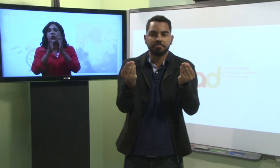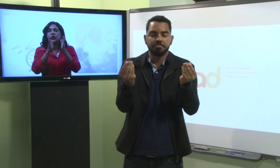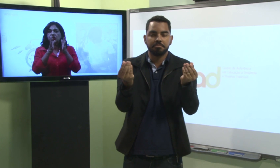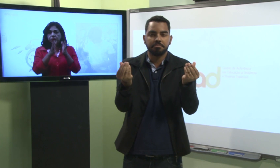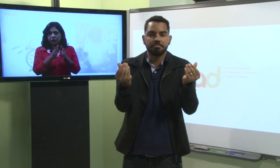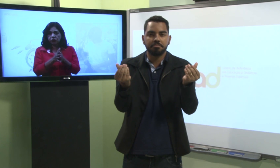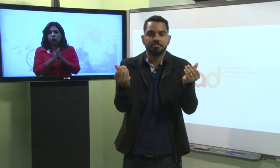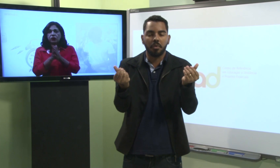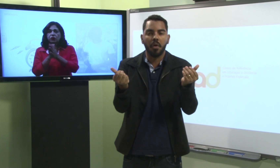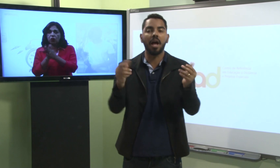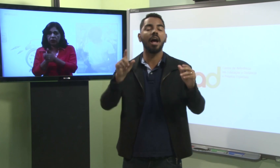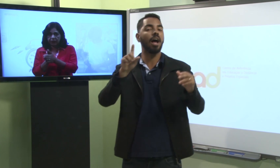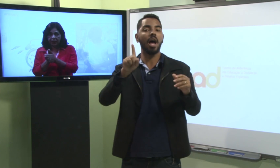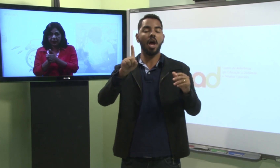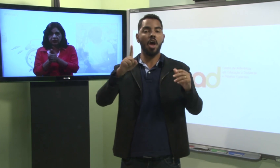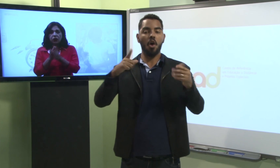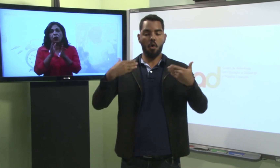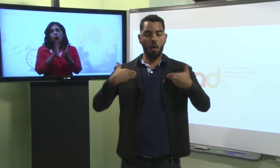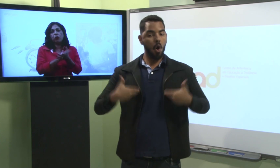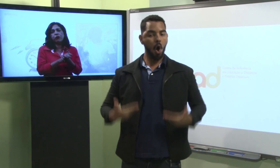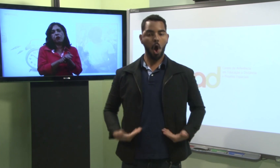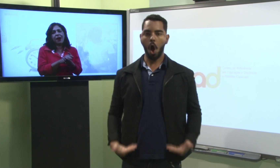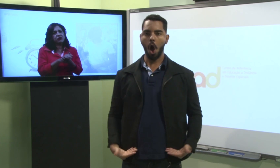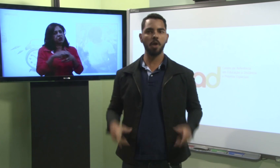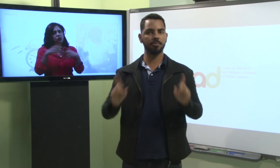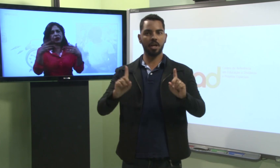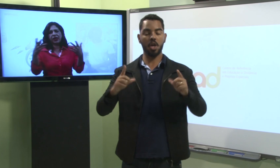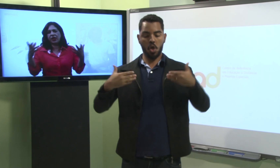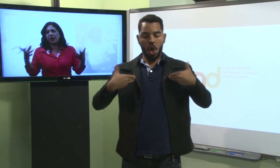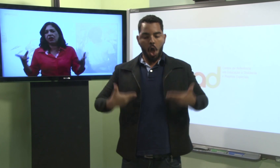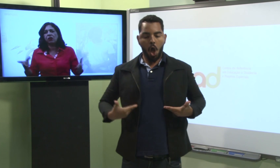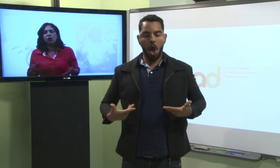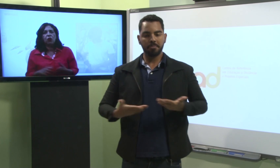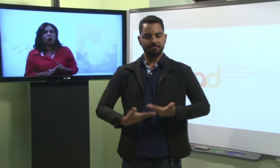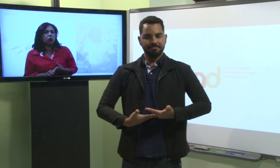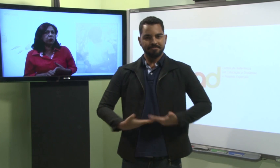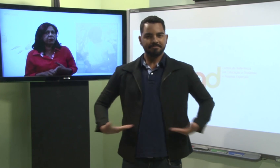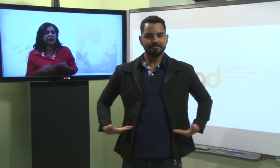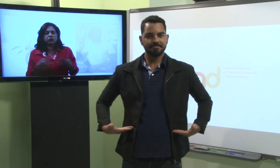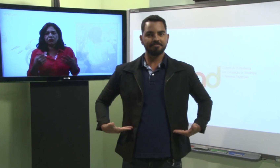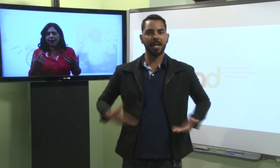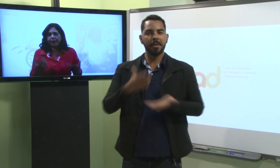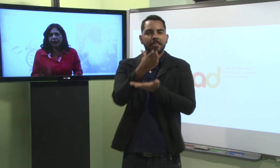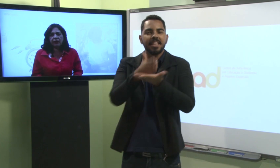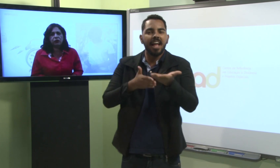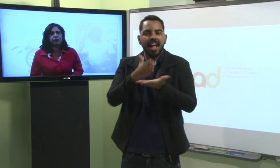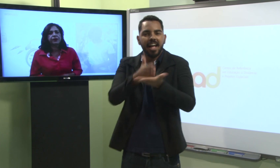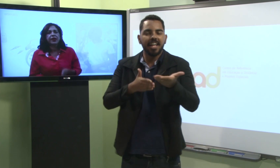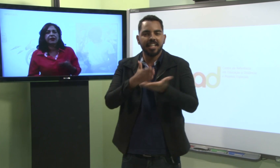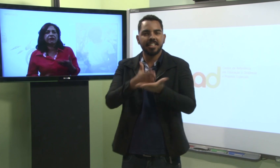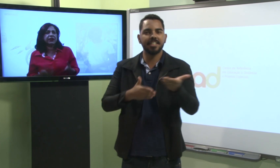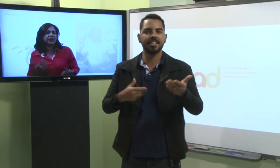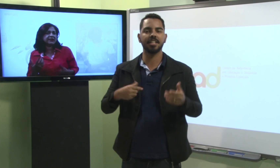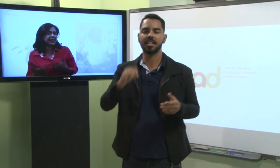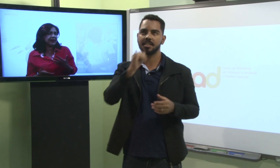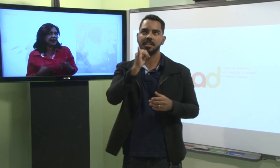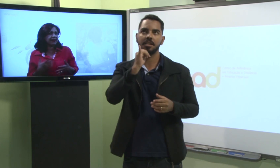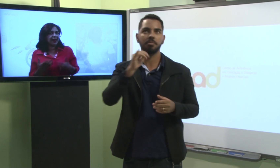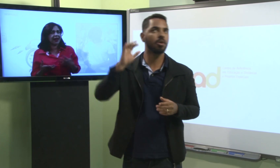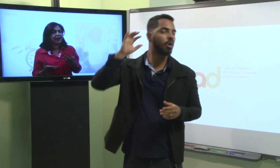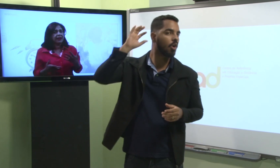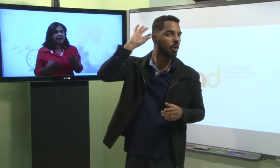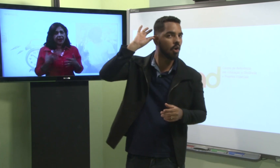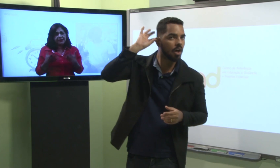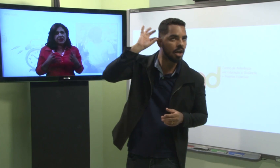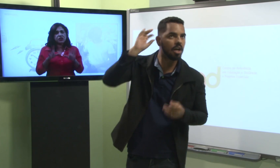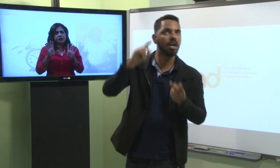corpo de pessoas ou animais, como o formato de uma orelha ou o comprimento de um cabelo, devendo esse